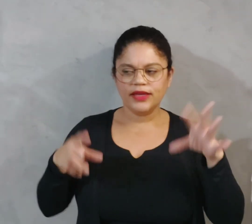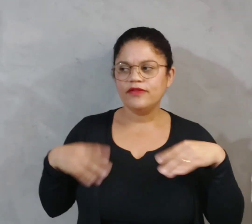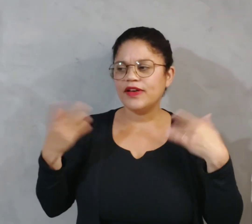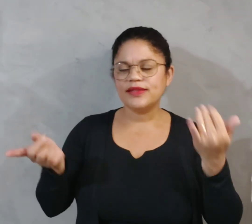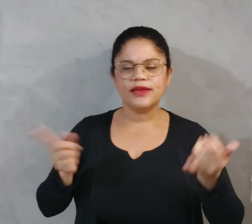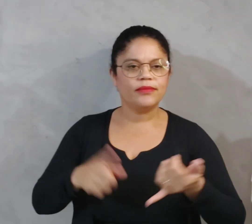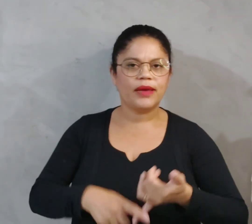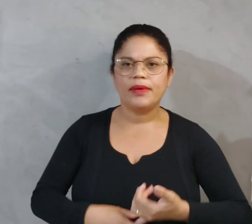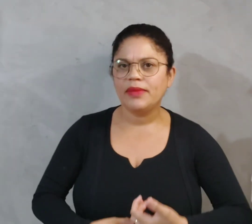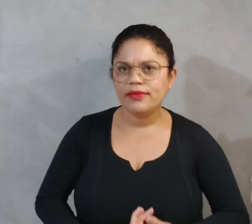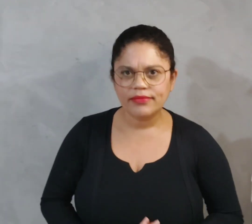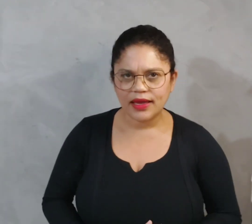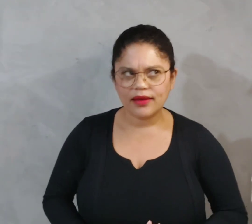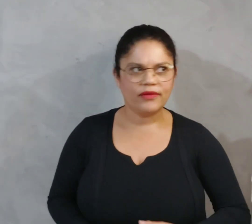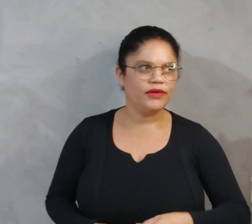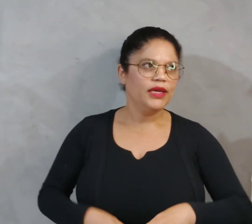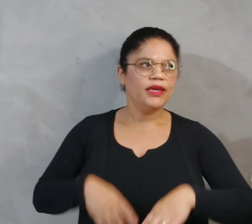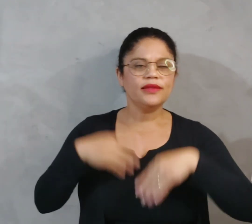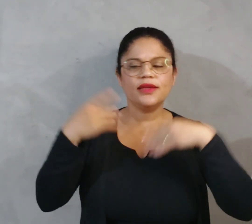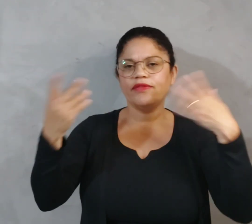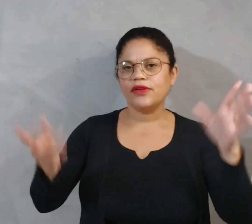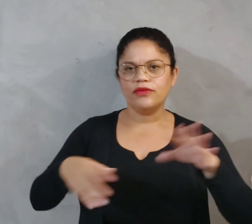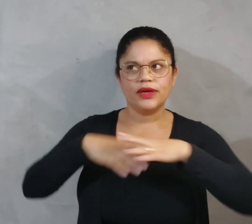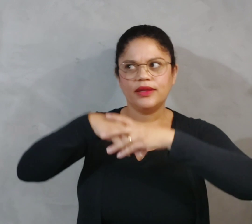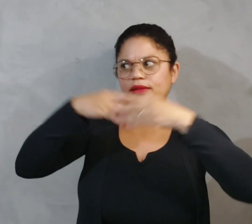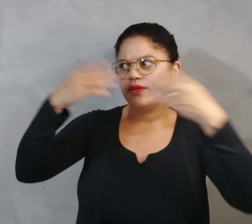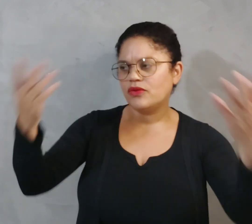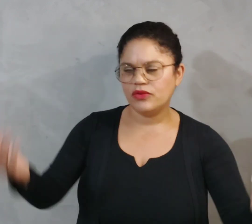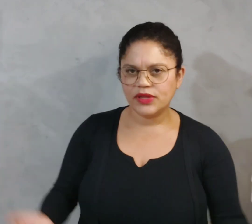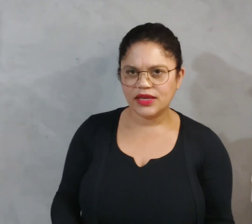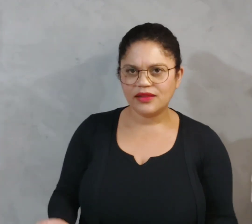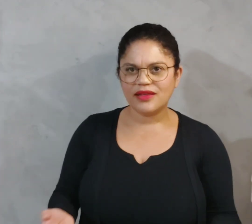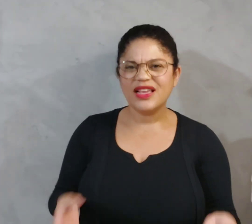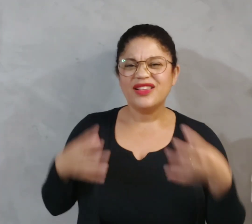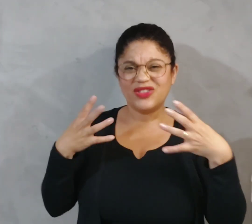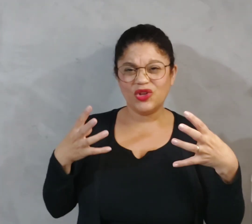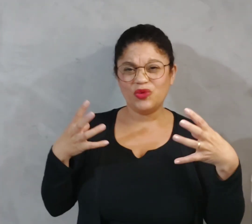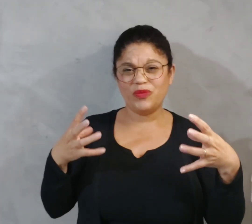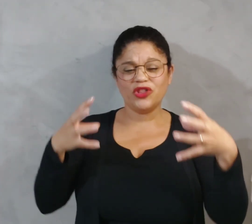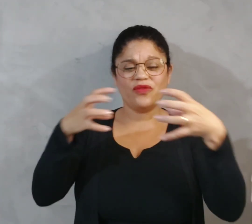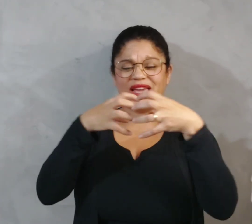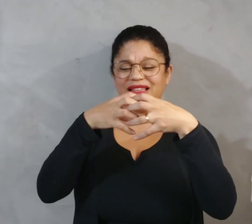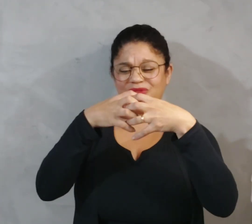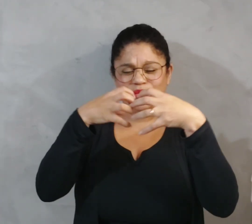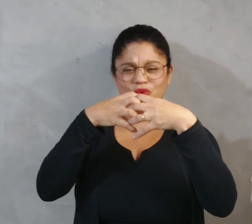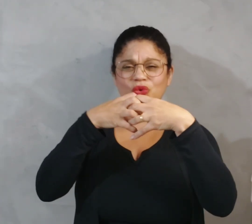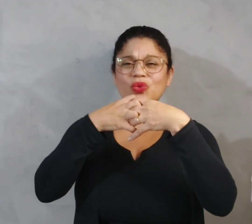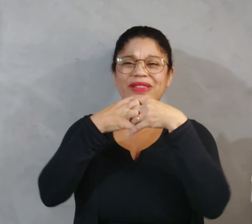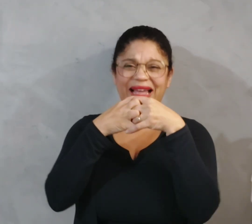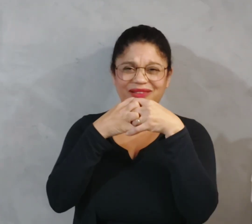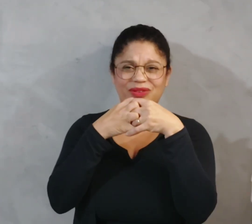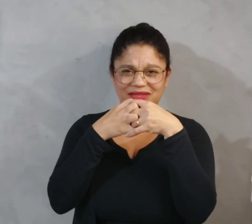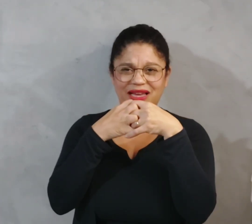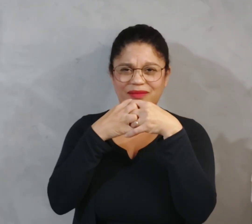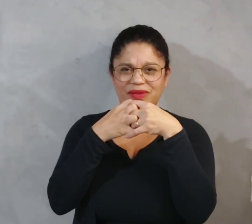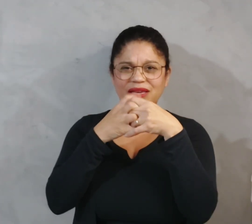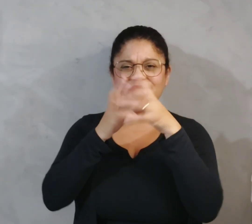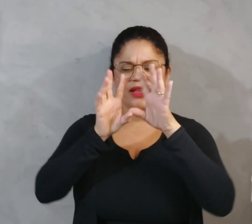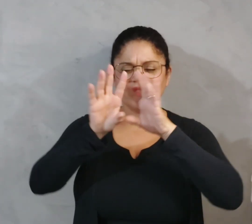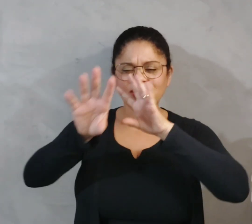fazer mapa mental, escrever com canetas coloridas, só não pode ficar tudo grudado, sabe? Deixe